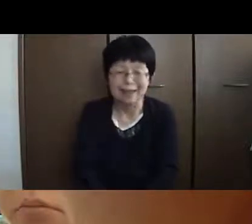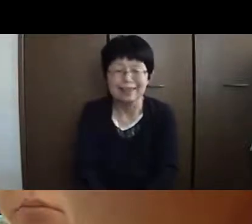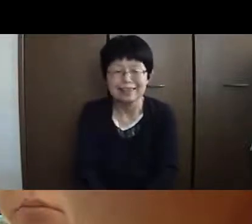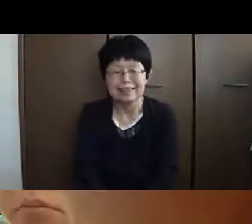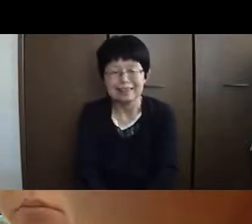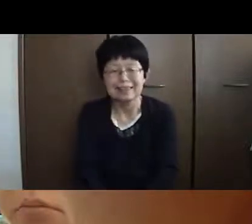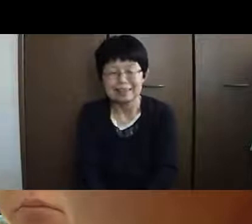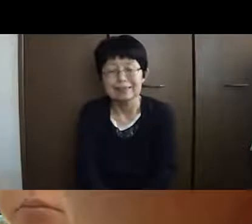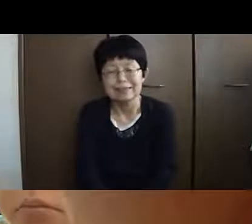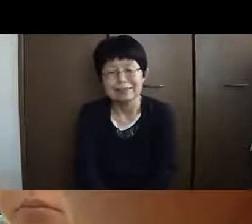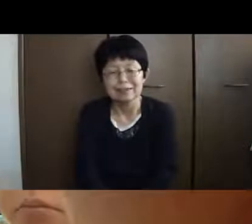ど、はい、